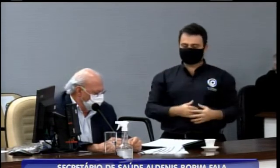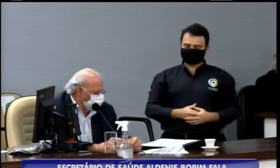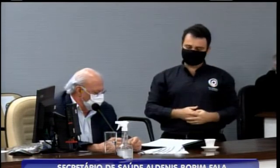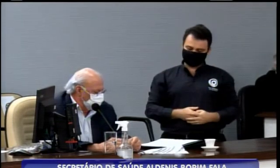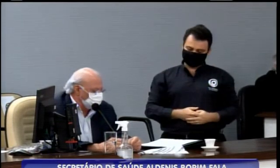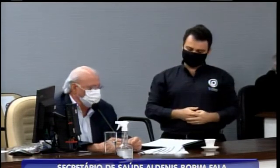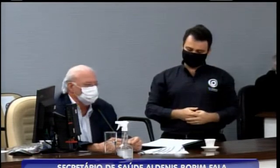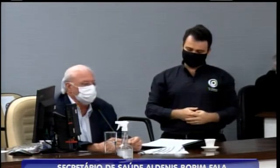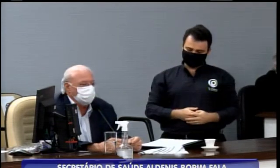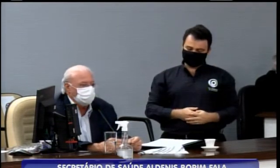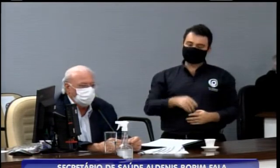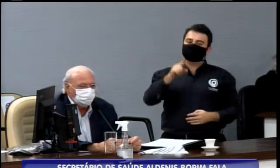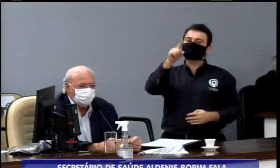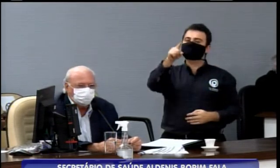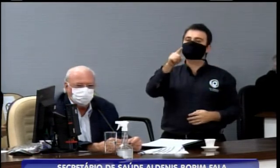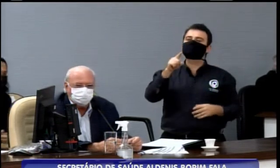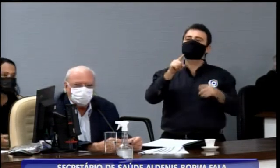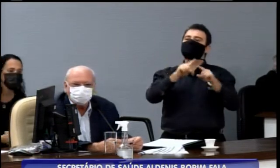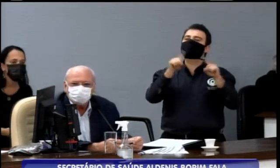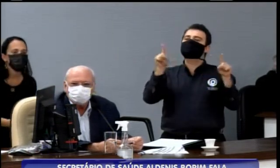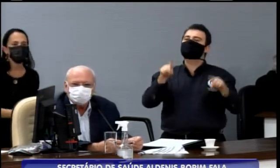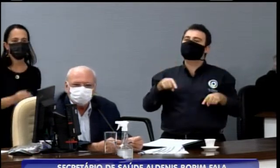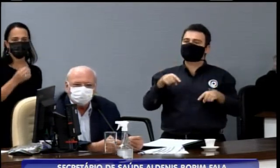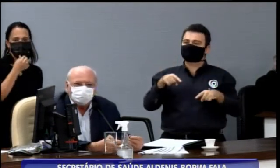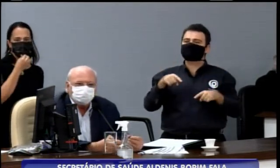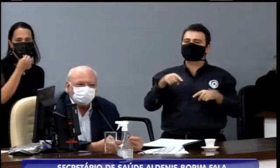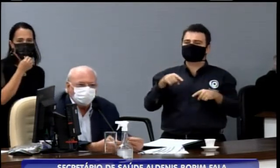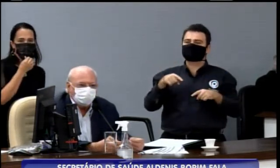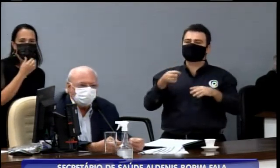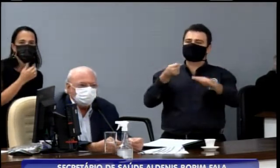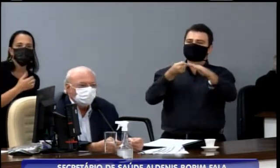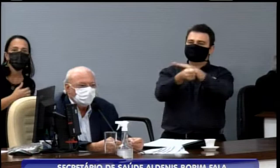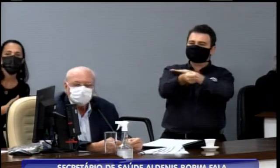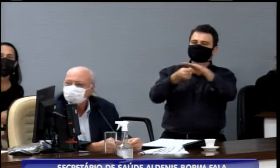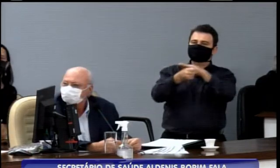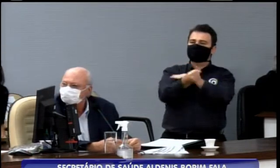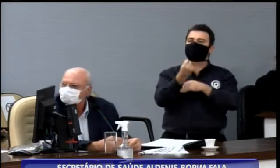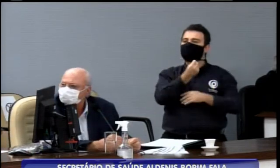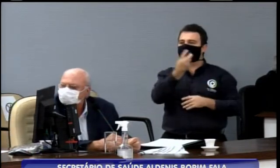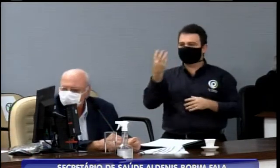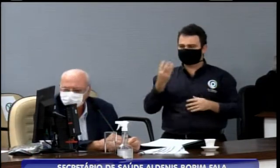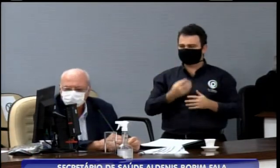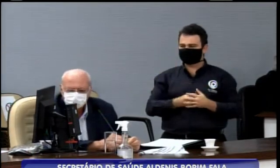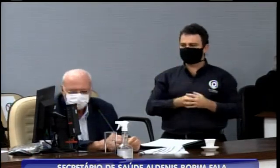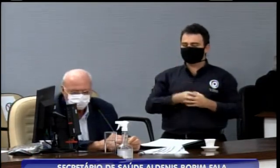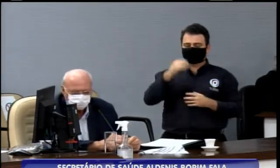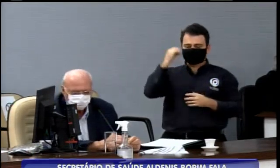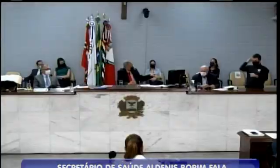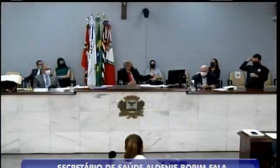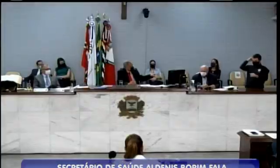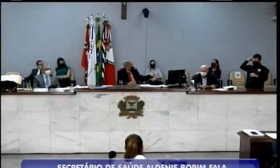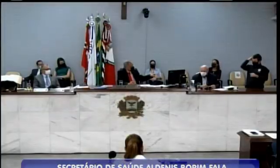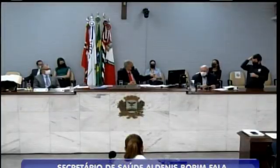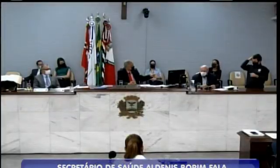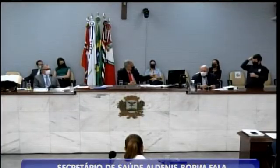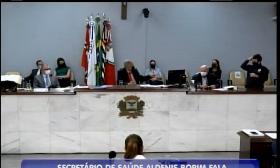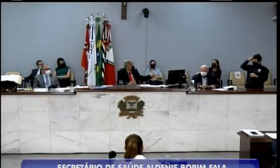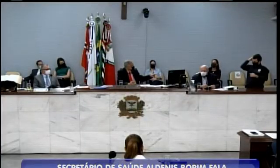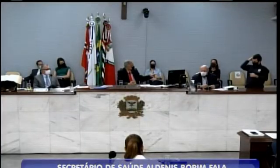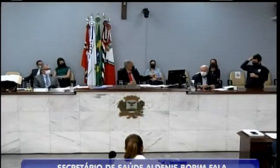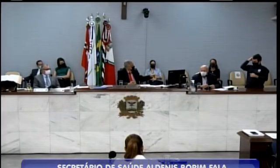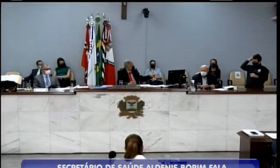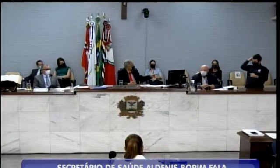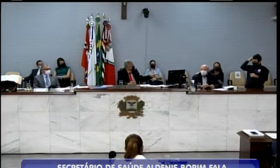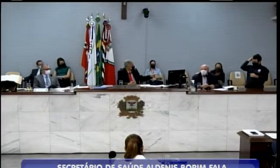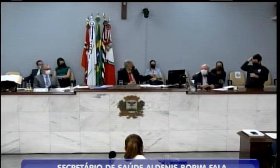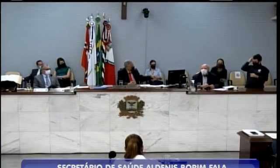O número de funcionários que vai ter lá. Doutor, se me permite, no caso da emenda do Geninho,